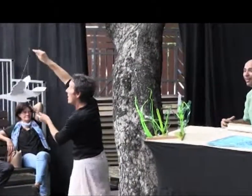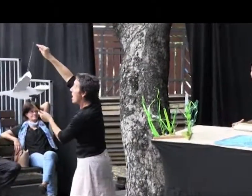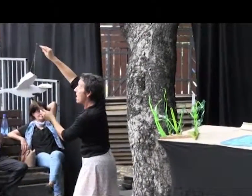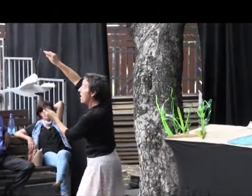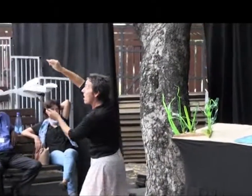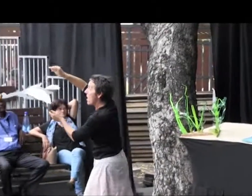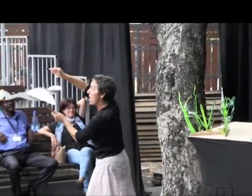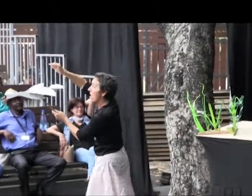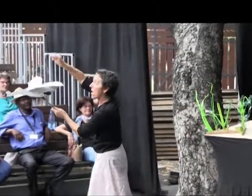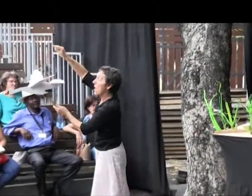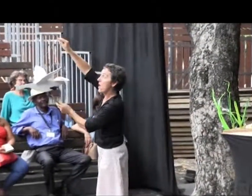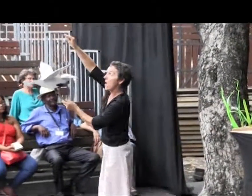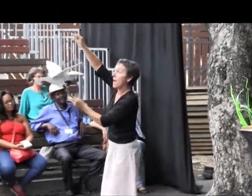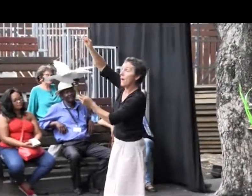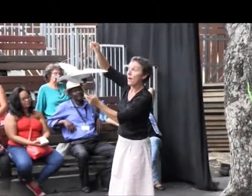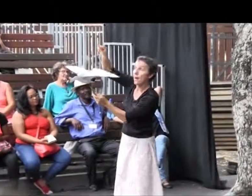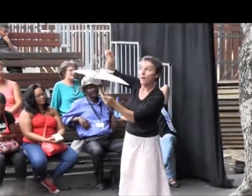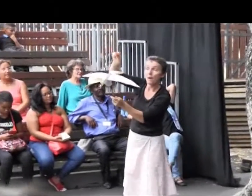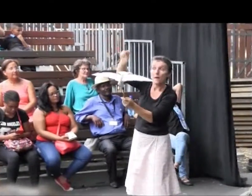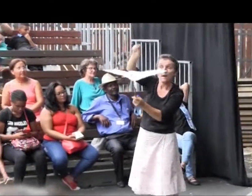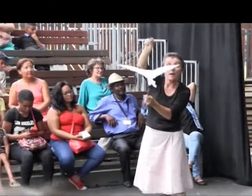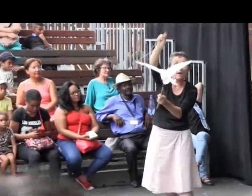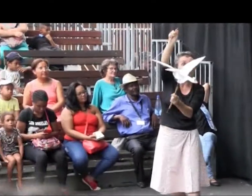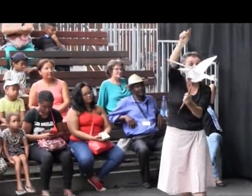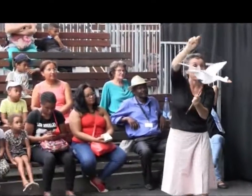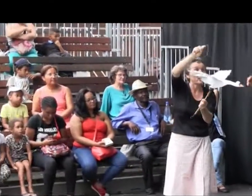venir, avec le beau temps.